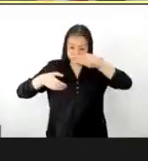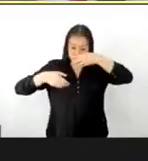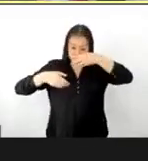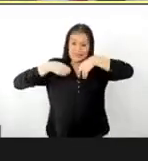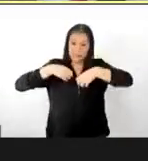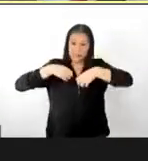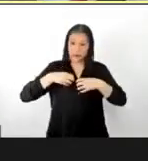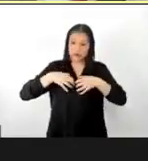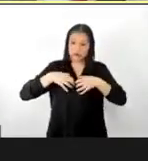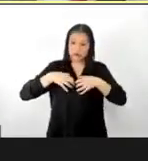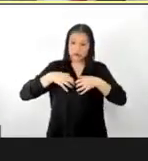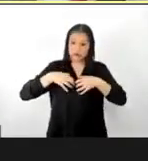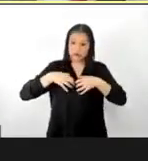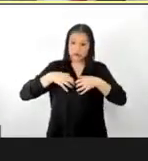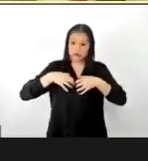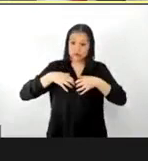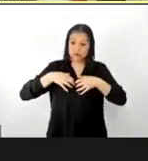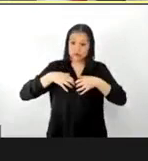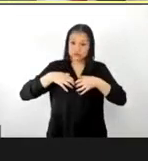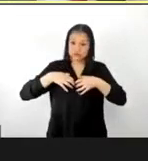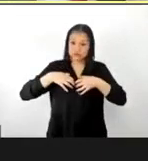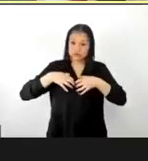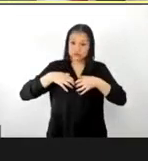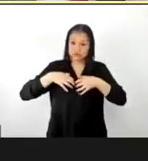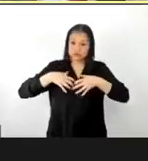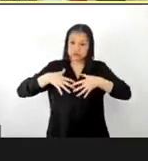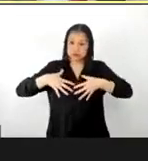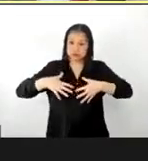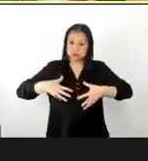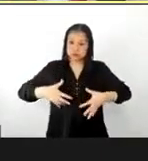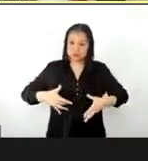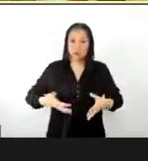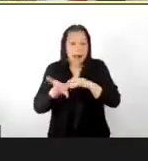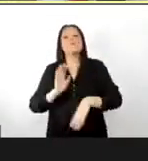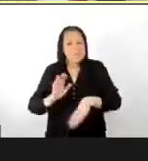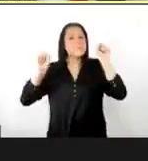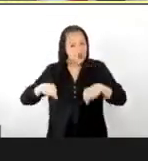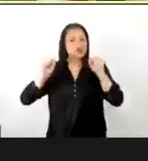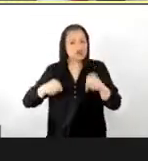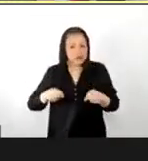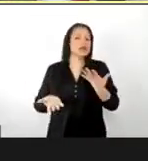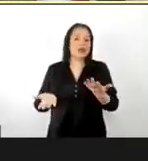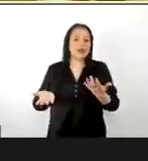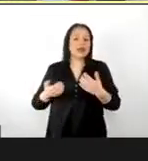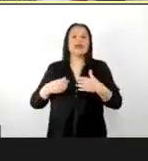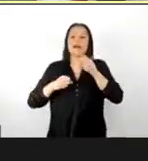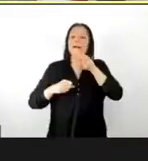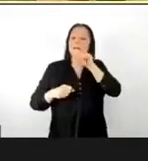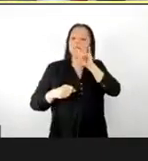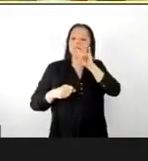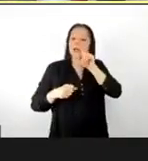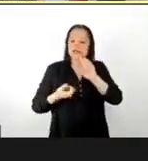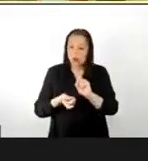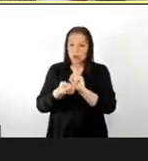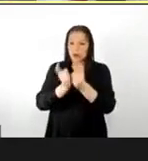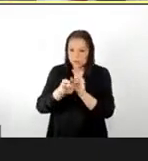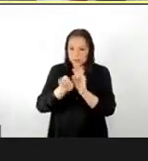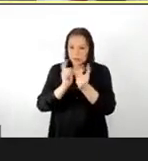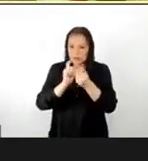de un cuerpo humano, más posibilidades hay de que se formen mutaciones, se